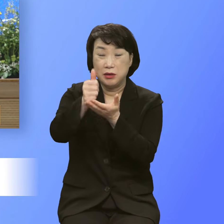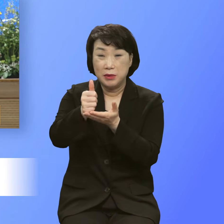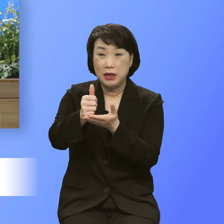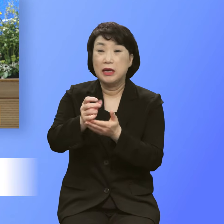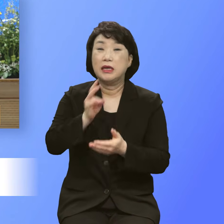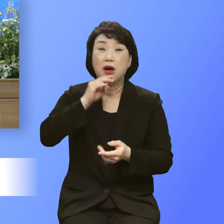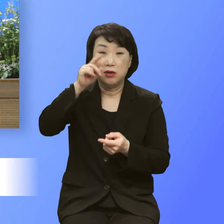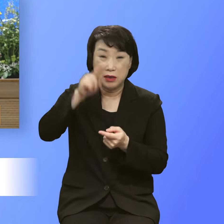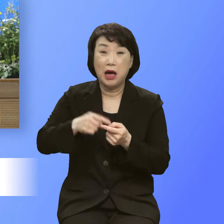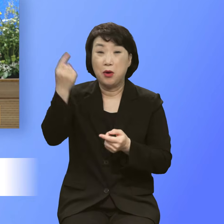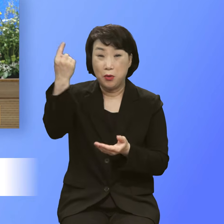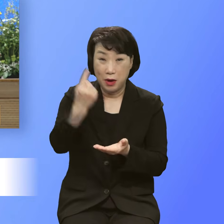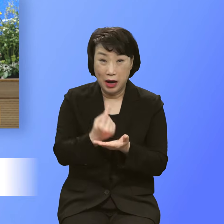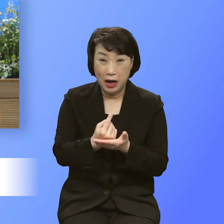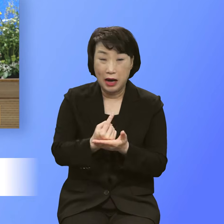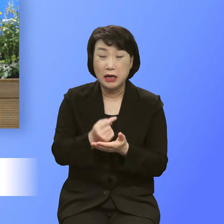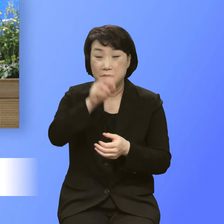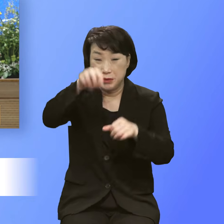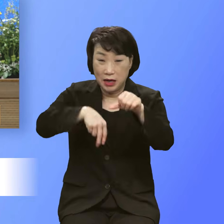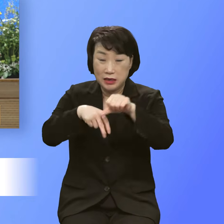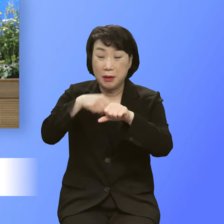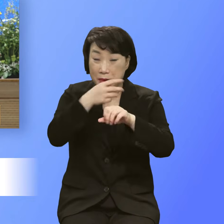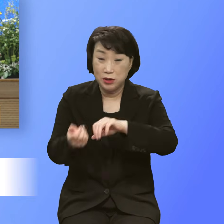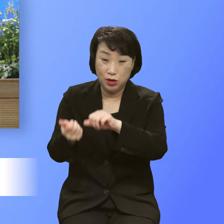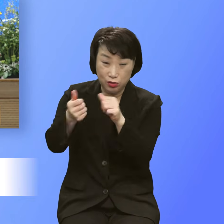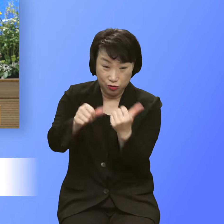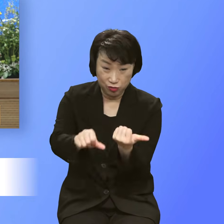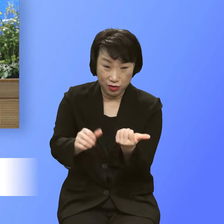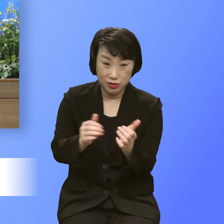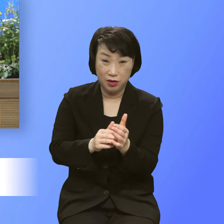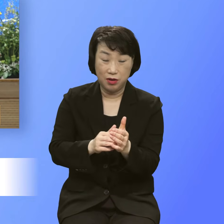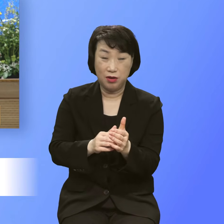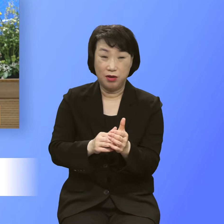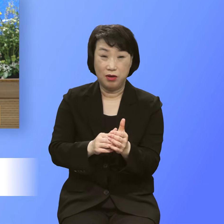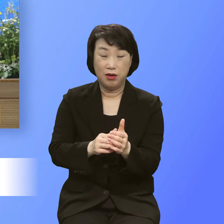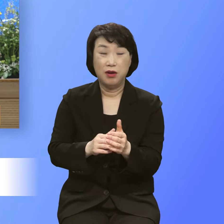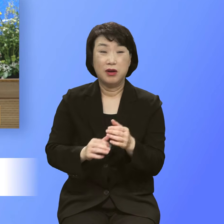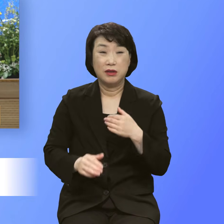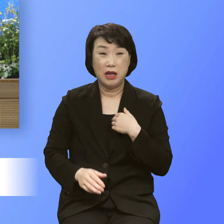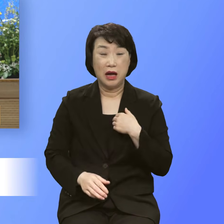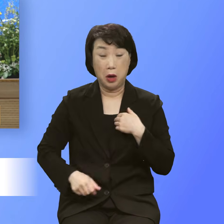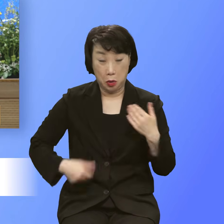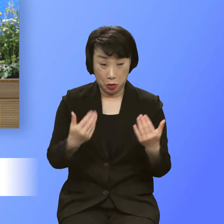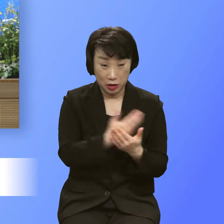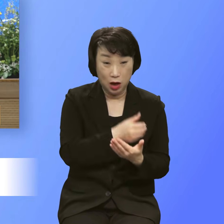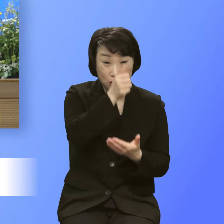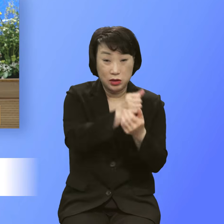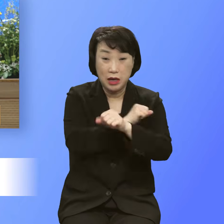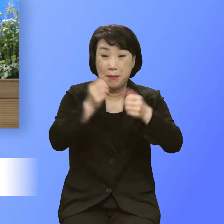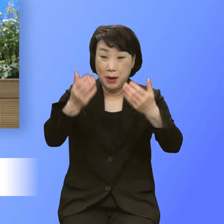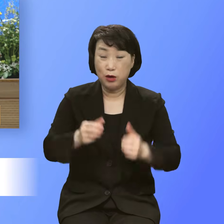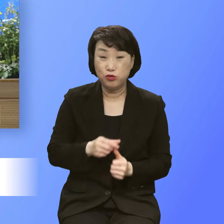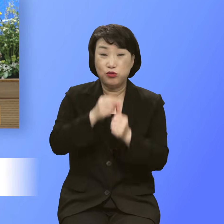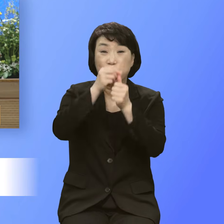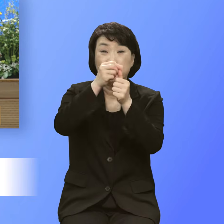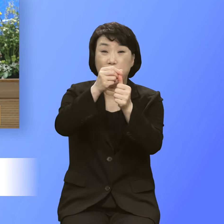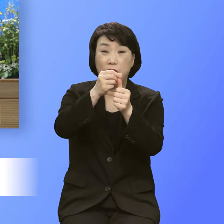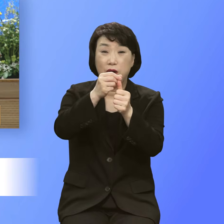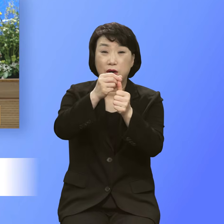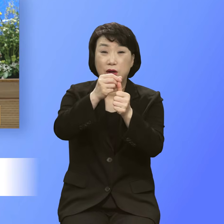예수께서 예언대로 오셔서 십자가에 달려 피 흘려 죽으시고 내가 회개하고 제사 받고